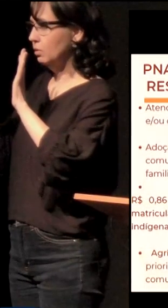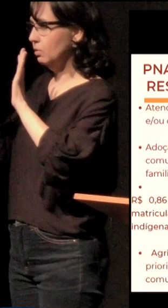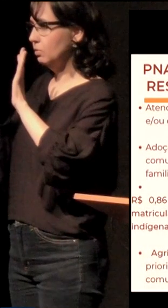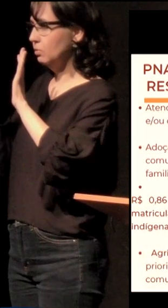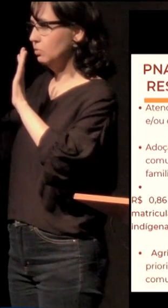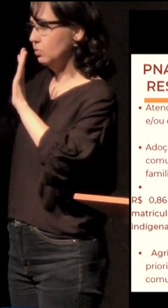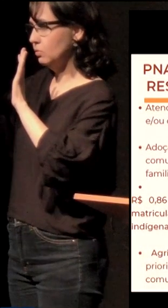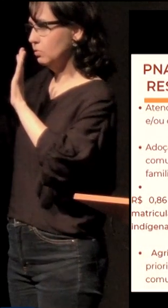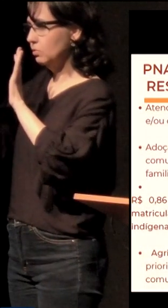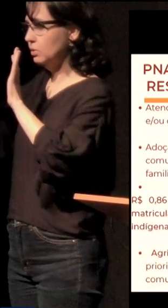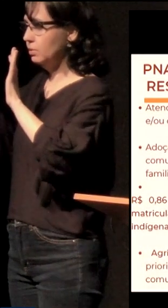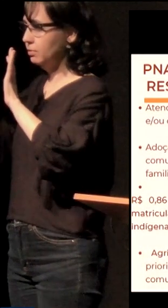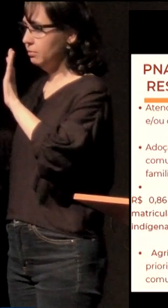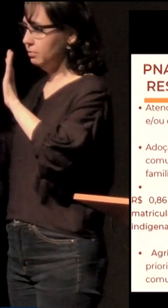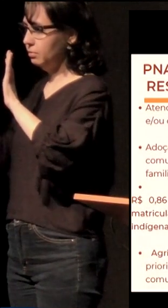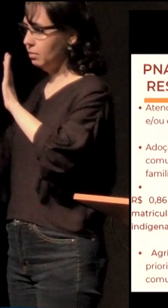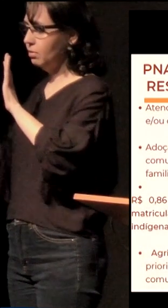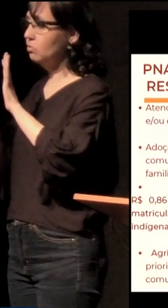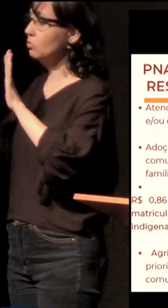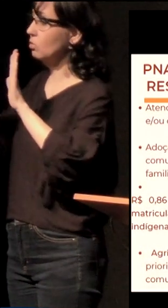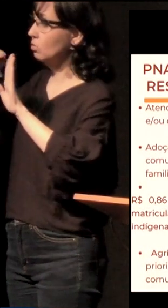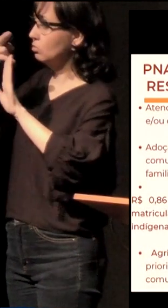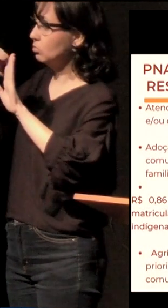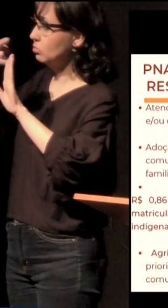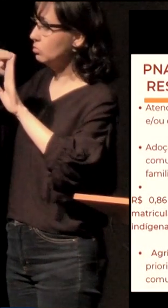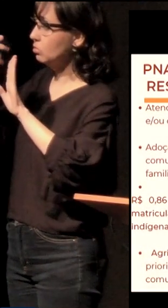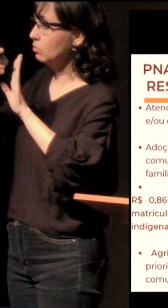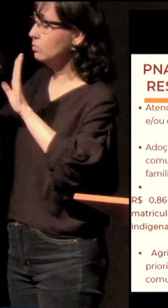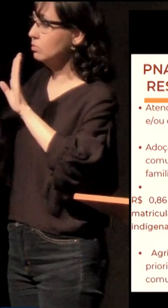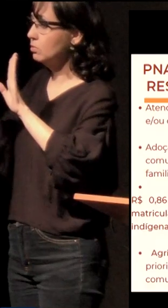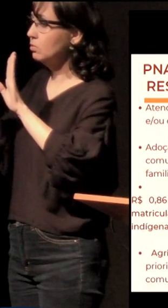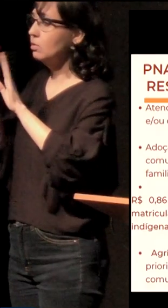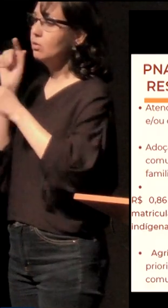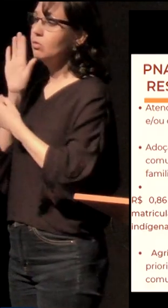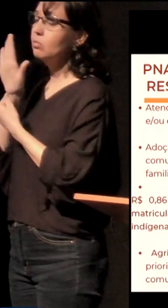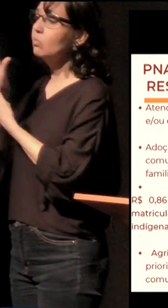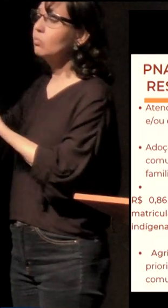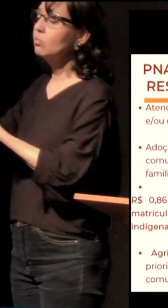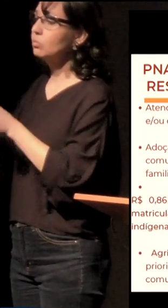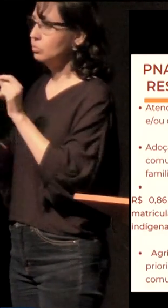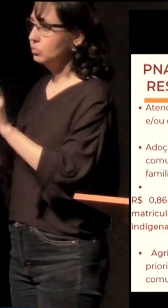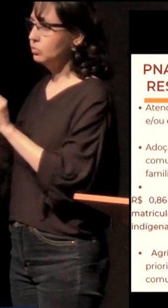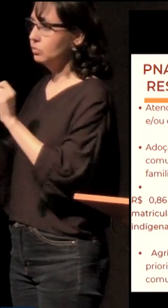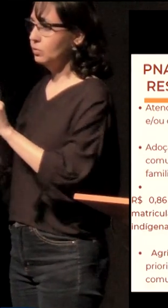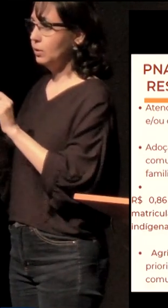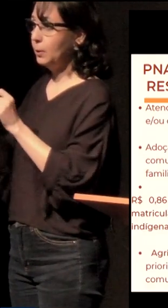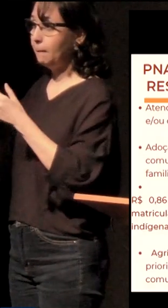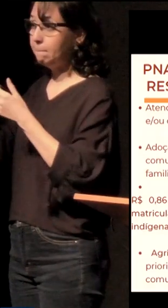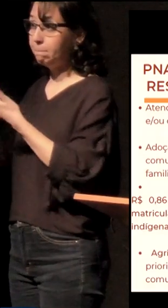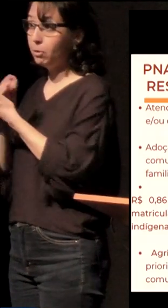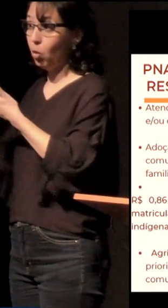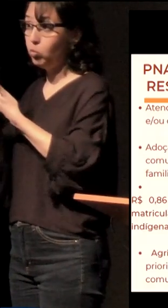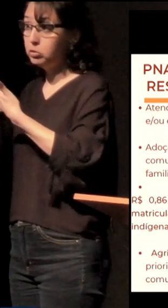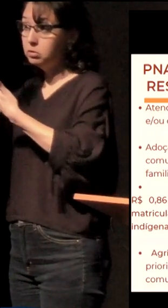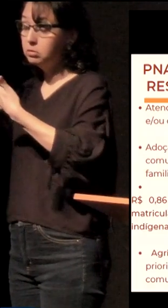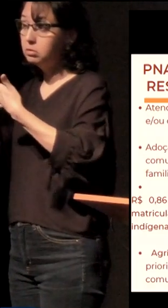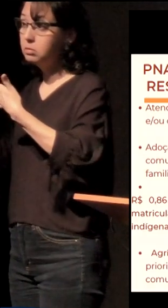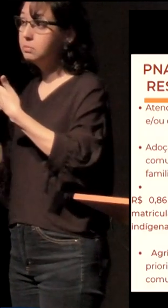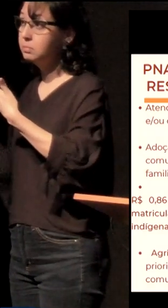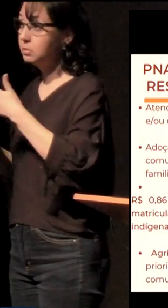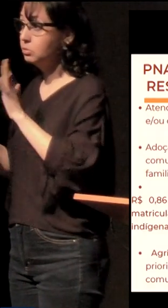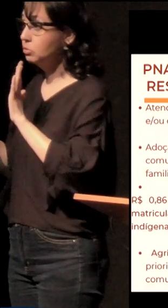e a resolução é 26 ela aponta né alguns aspectos ali é